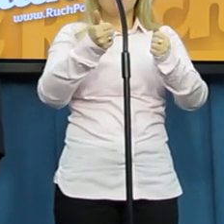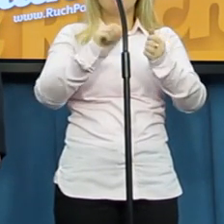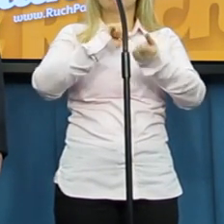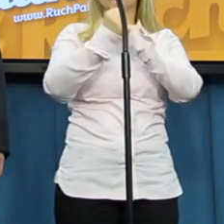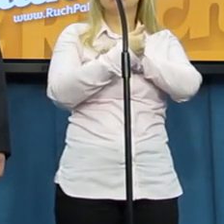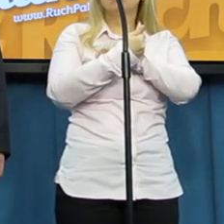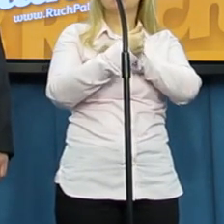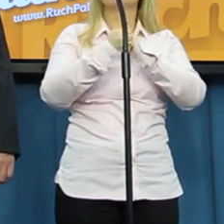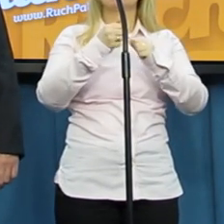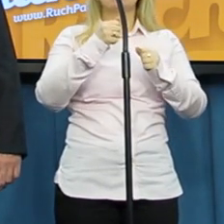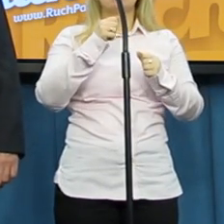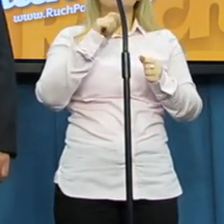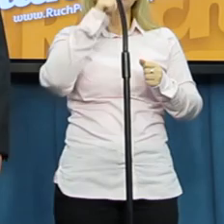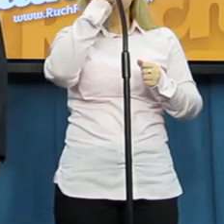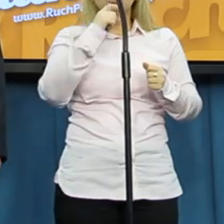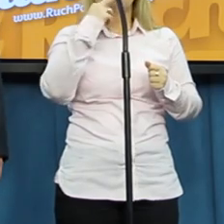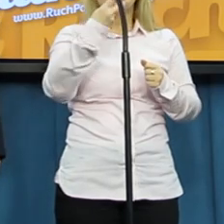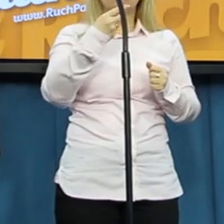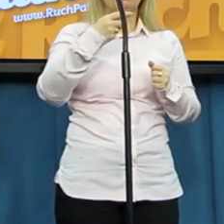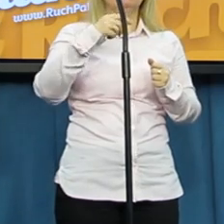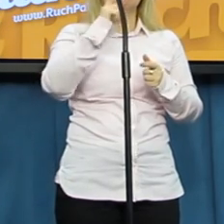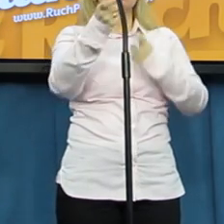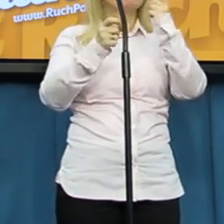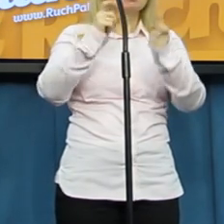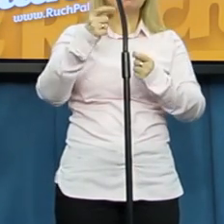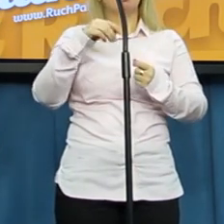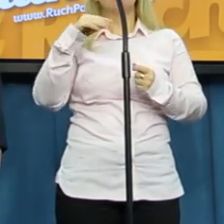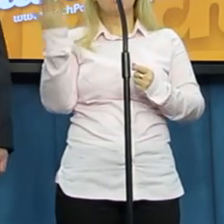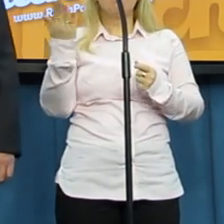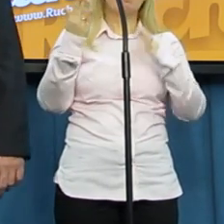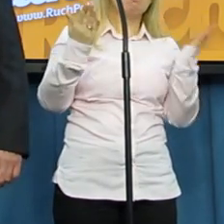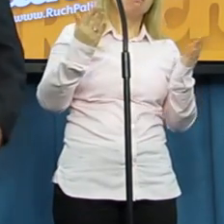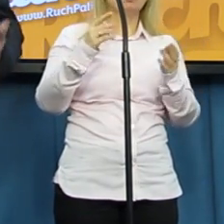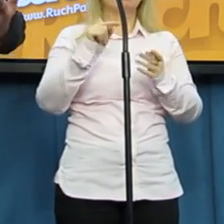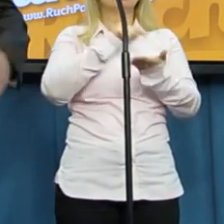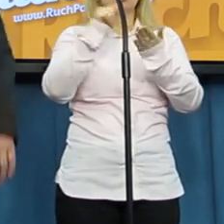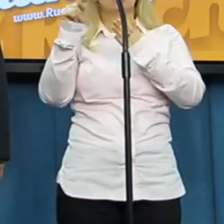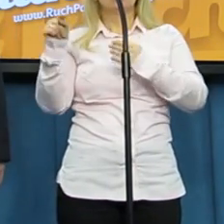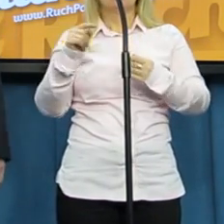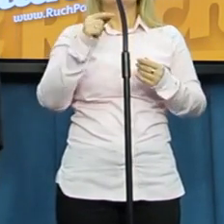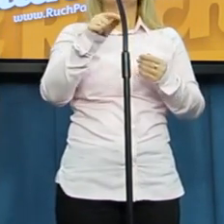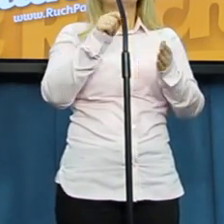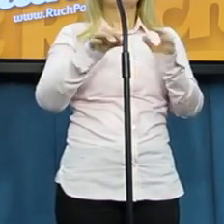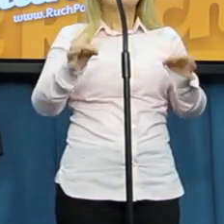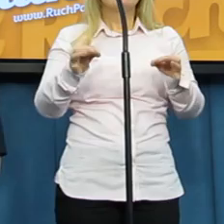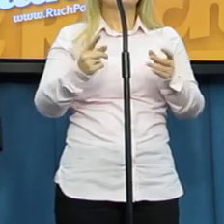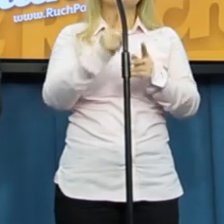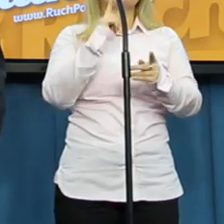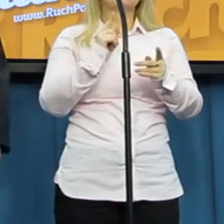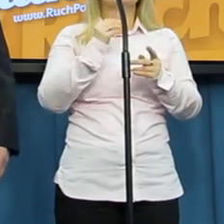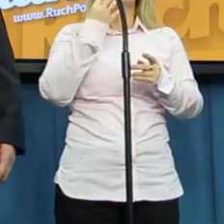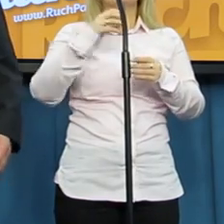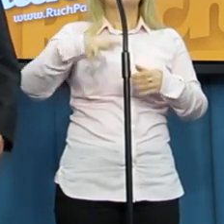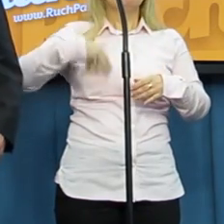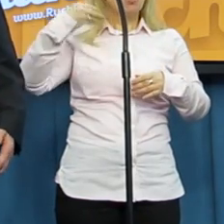się inwektywami i definiować, kto jest bardziej na lewo, kto na prawo, w tym okresie przedświątecznym, aby ta nasza